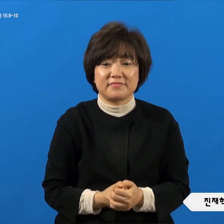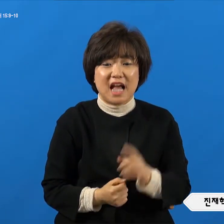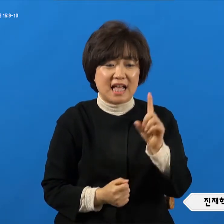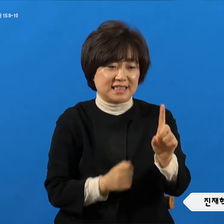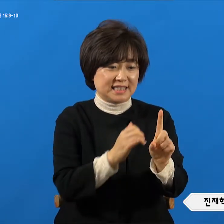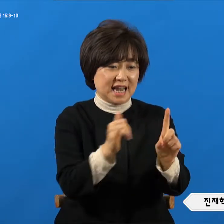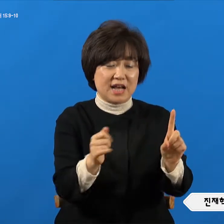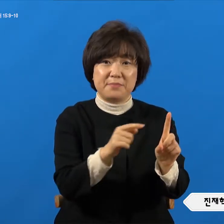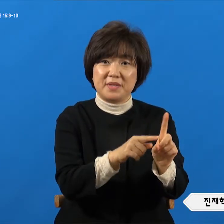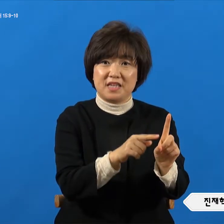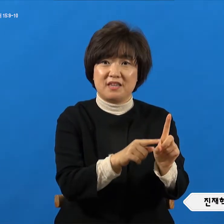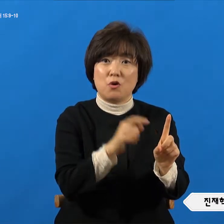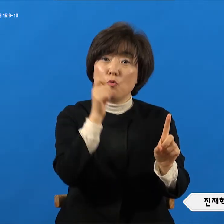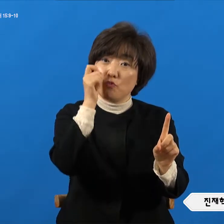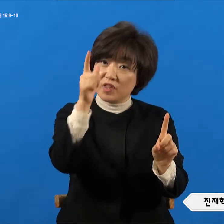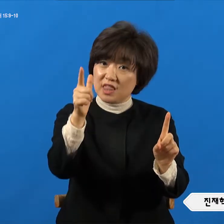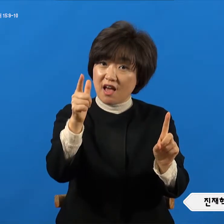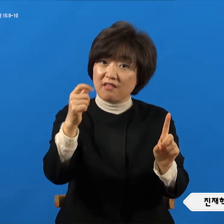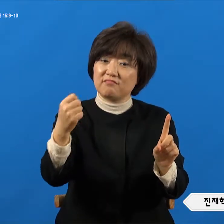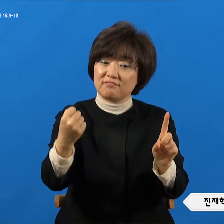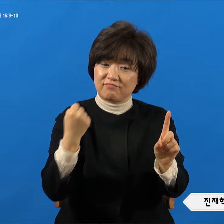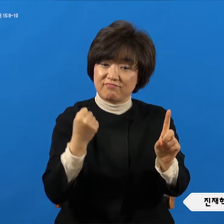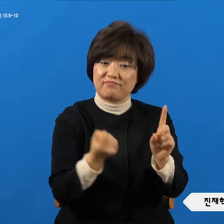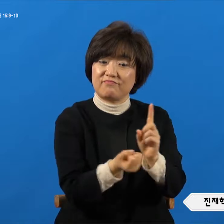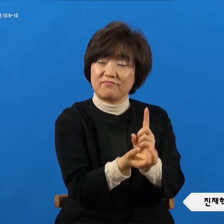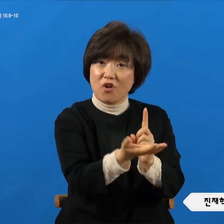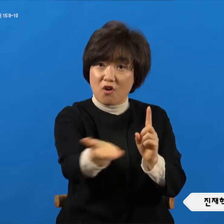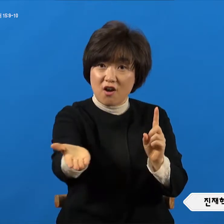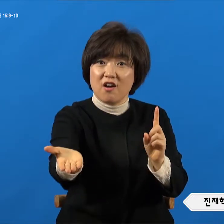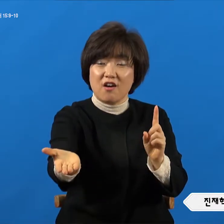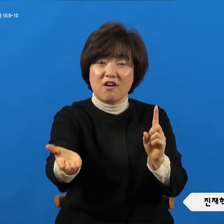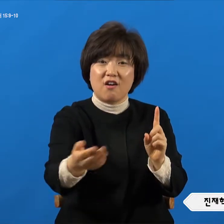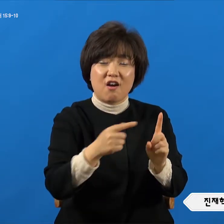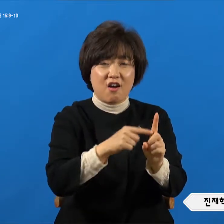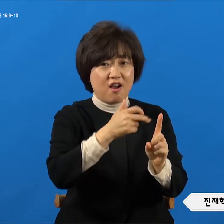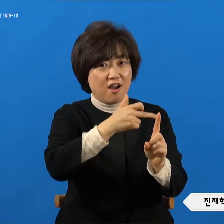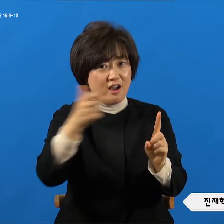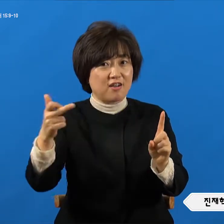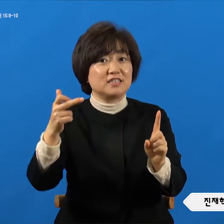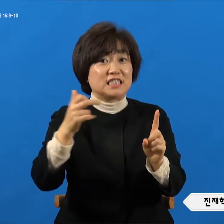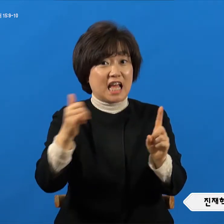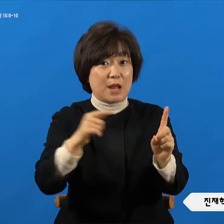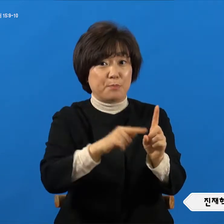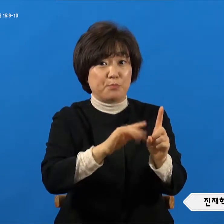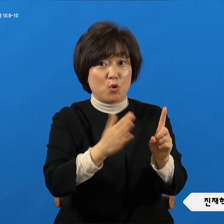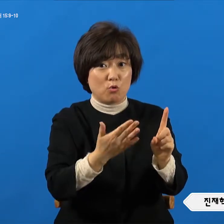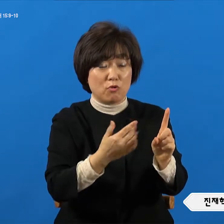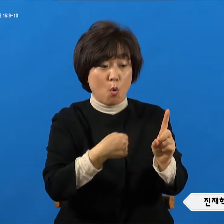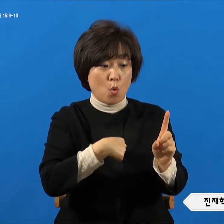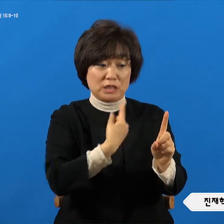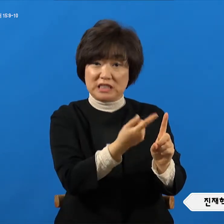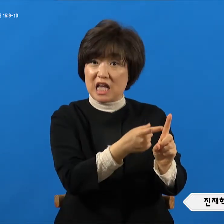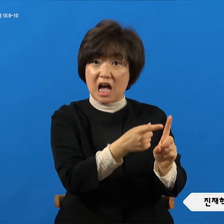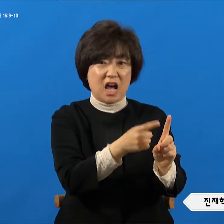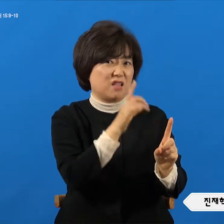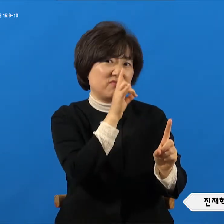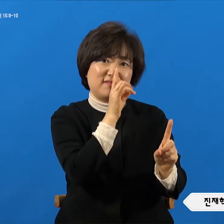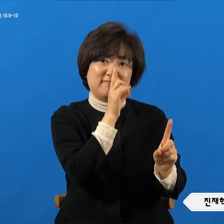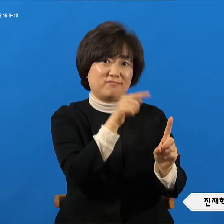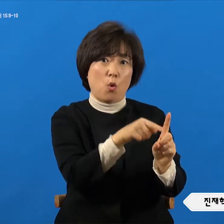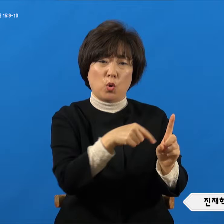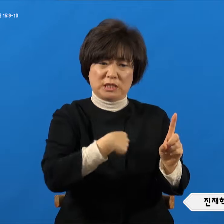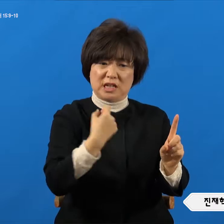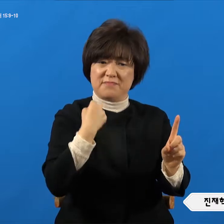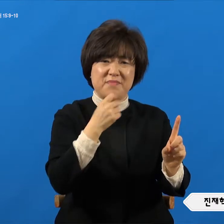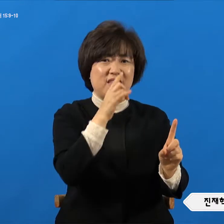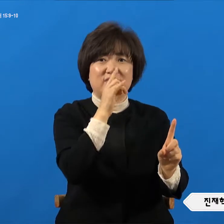한 사람이 위대한 영향력을 끼치고 큰 사람이 되기까지는 절대로 홀로 되는 법이